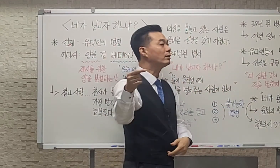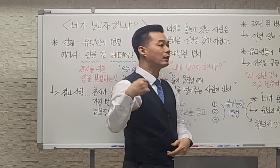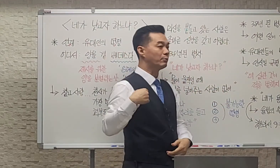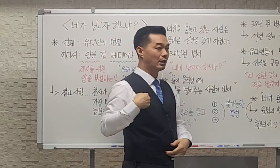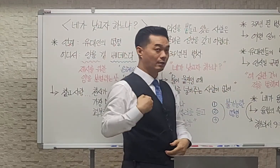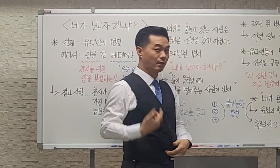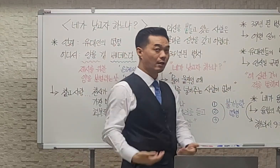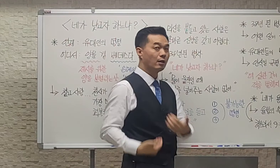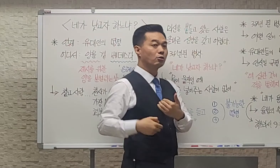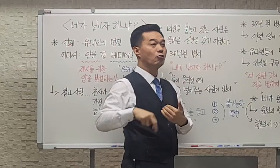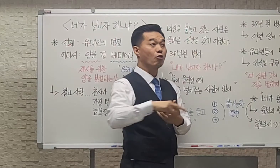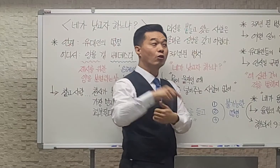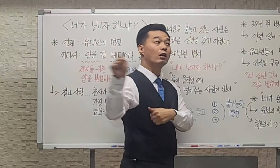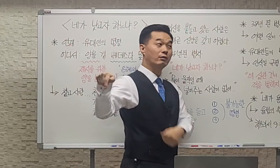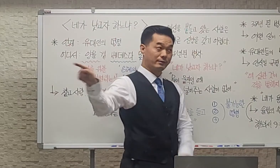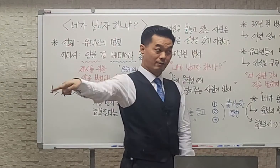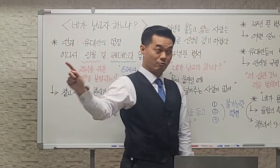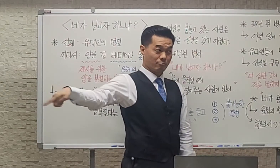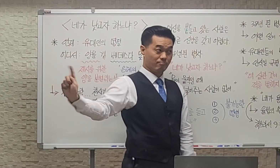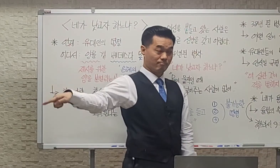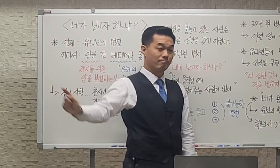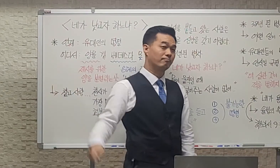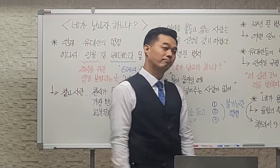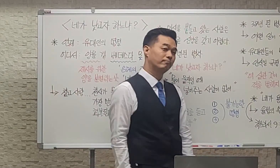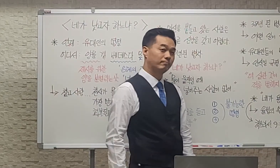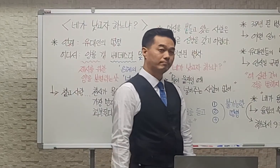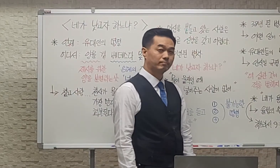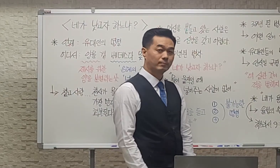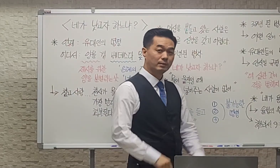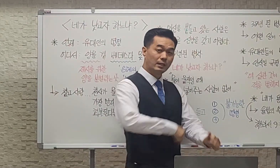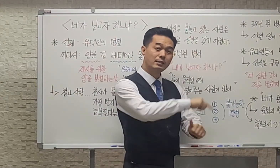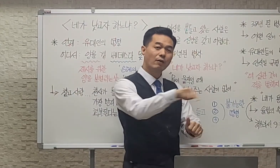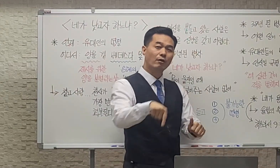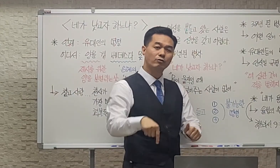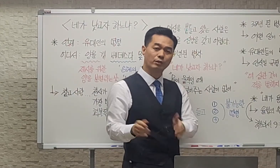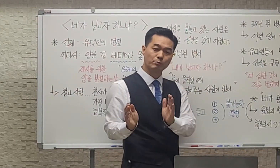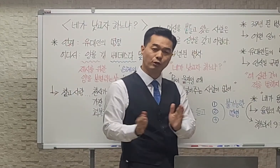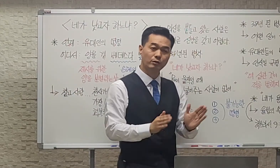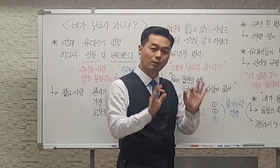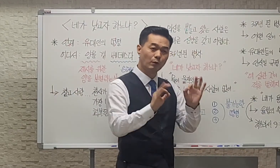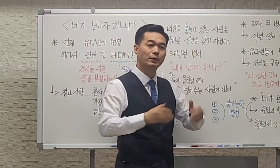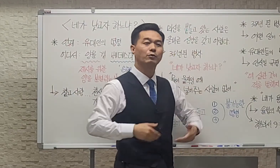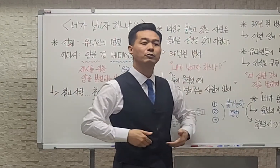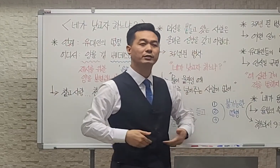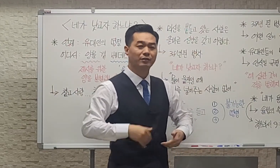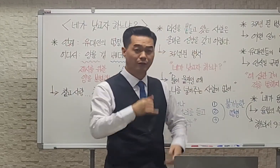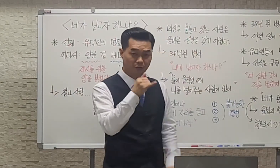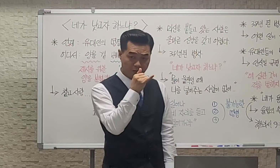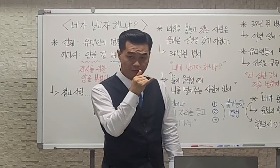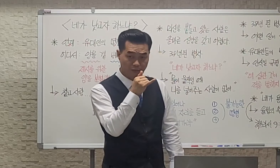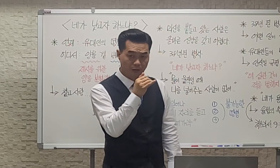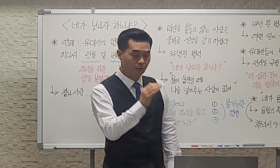사람이 나한테 들고 걸어가라 그랬어요. 이제 이 상황을 우리가 좀 정리해 볼 필요는 있어요.